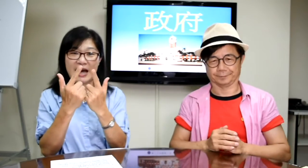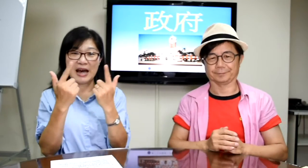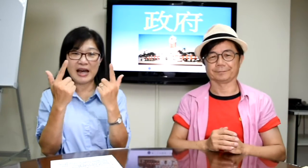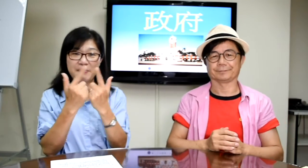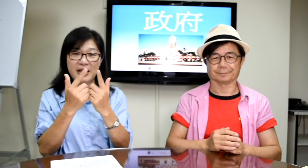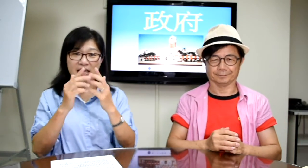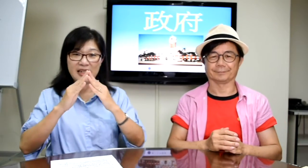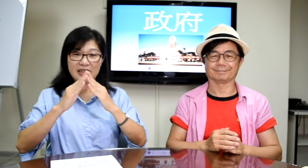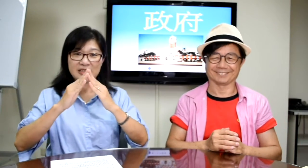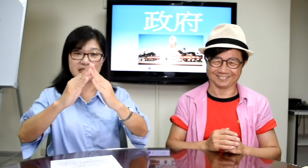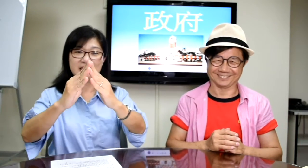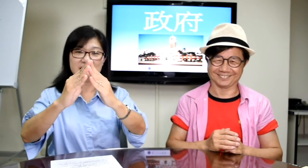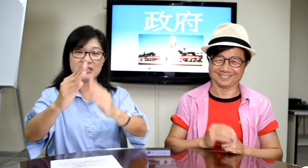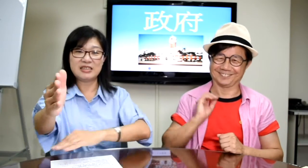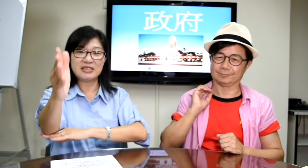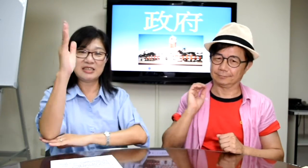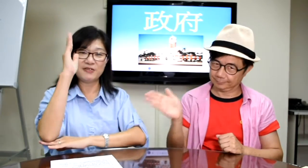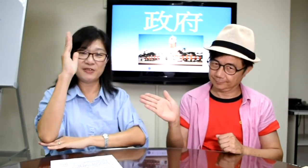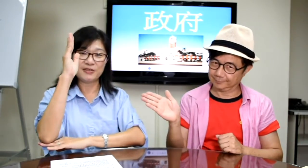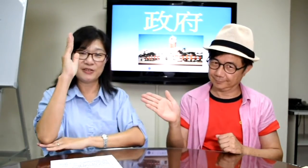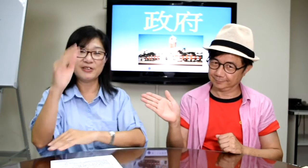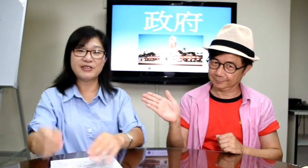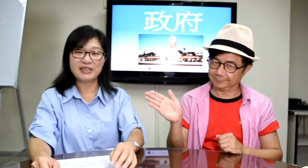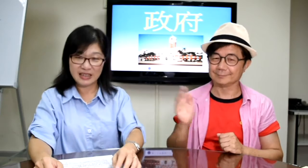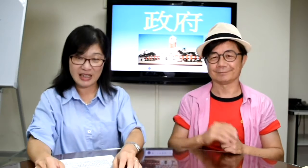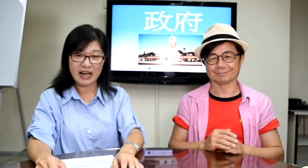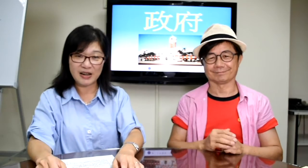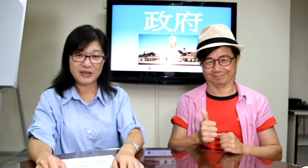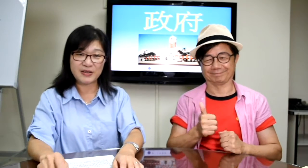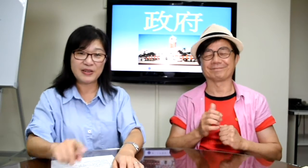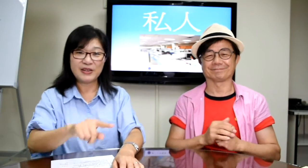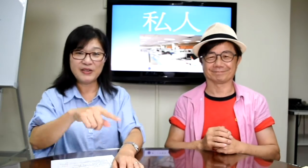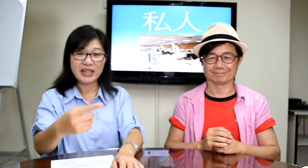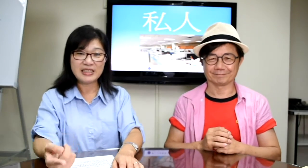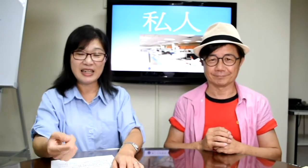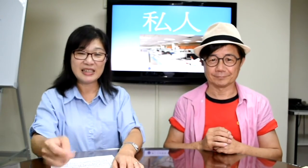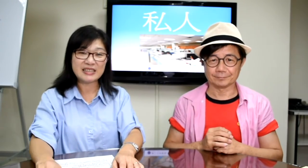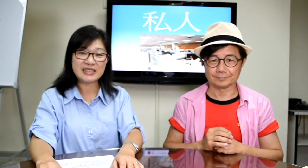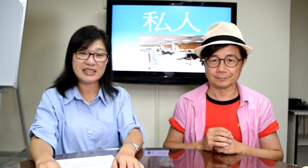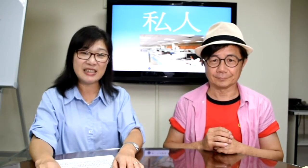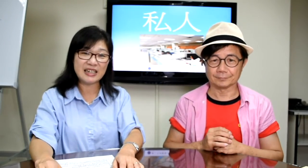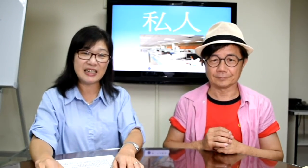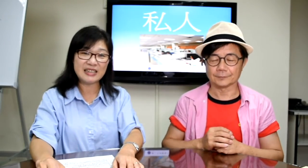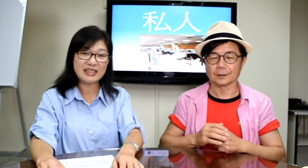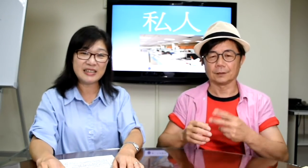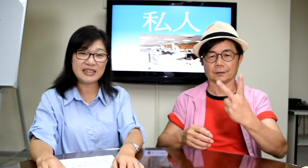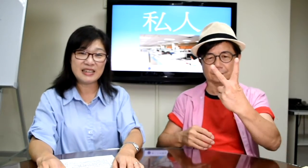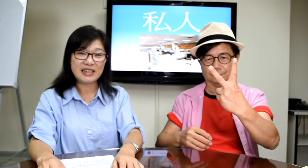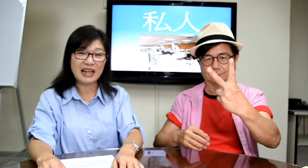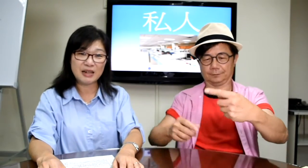台北市政府。好 ，OK， 下一个私人，两个笔